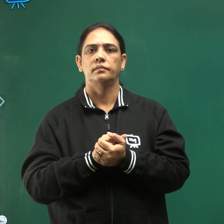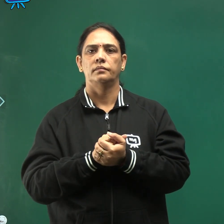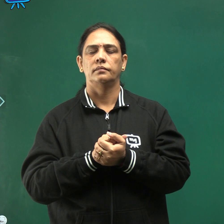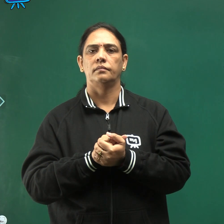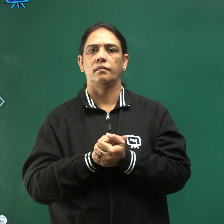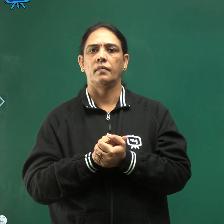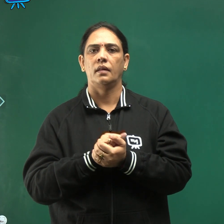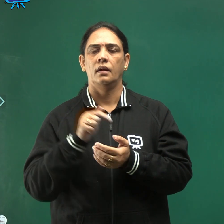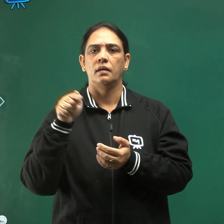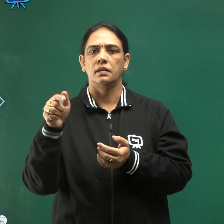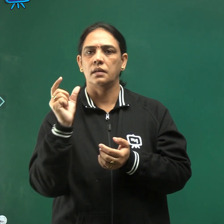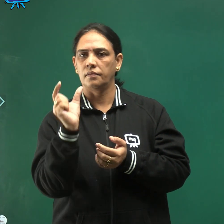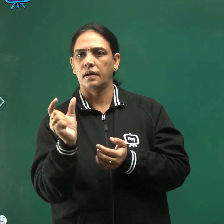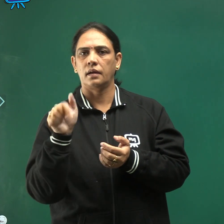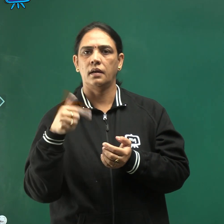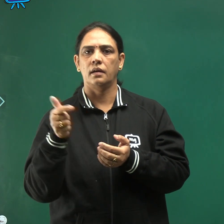किसी वर्ग की